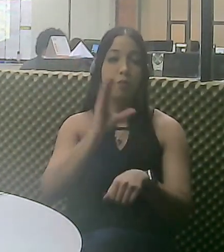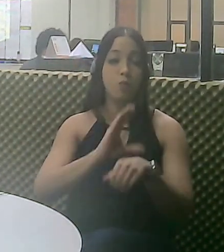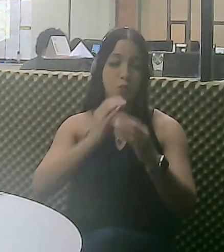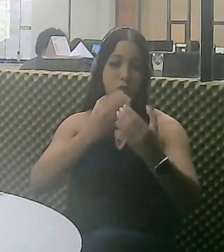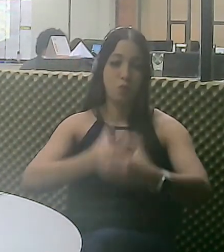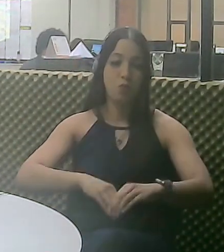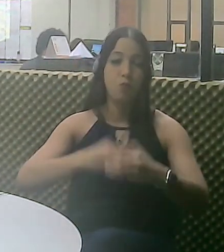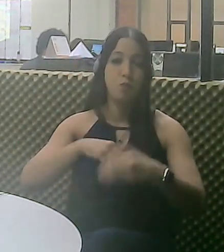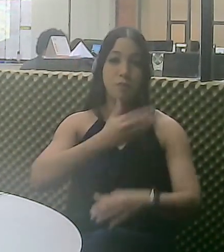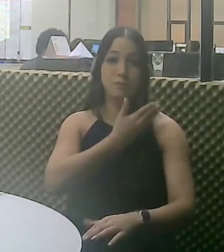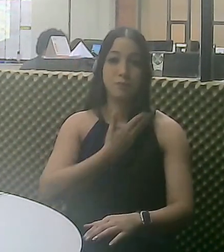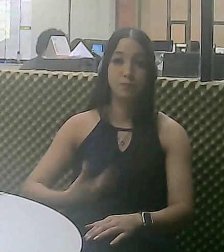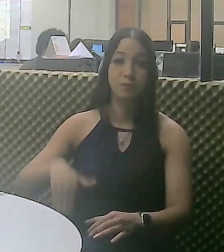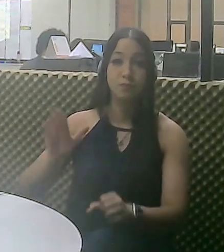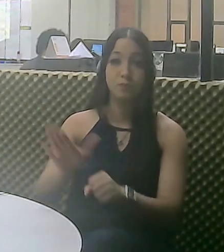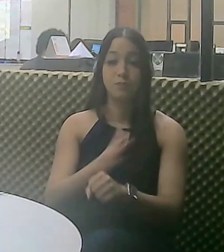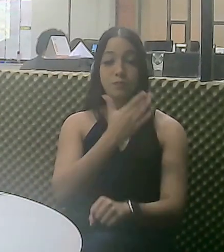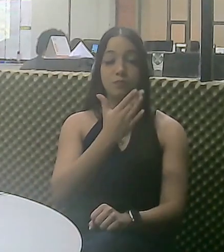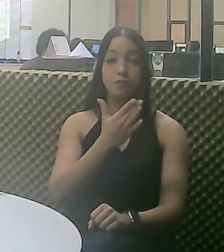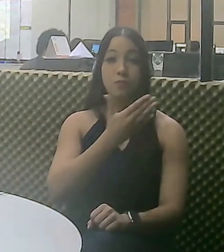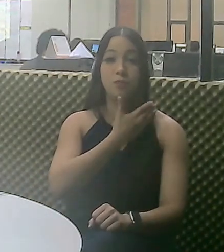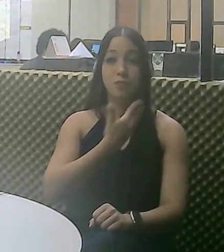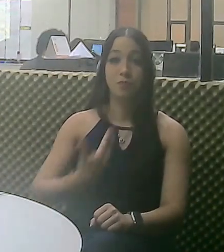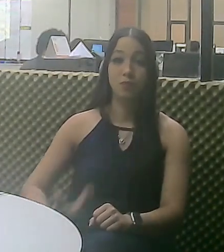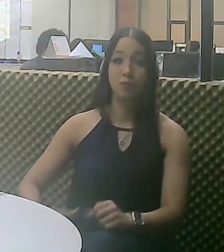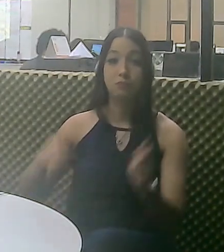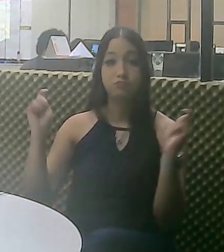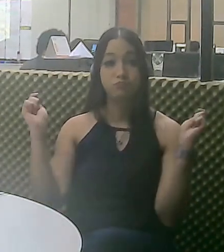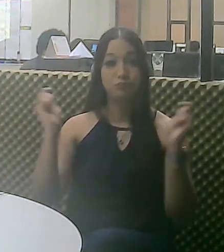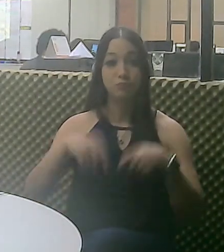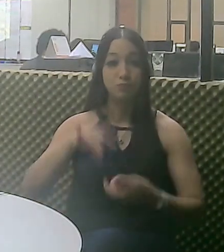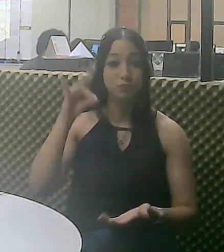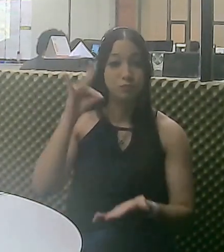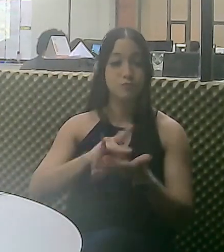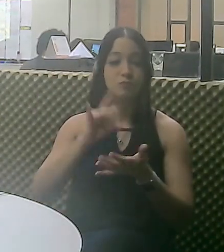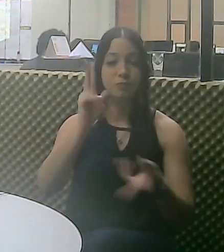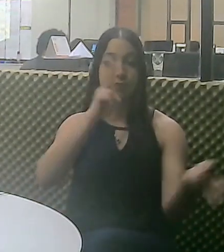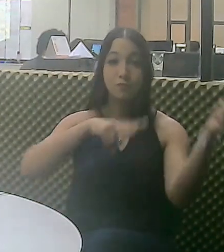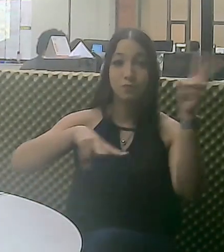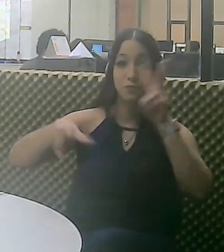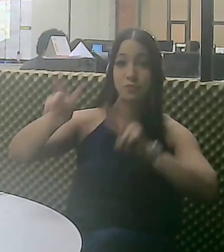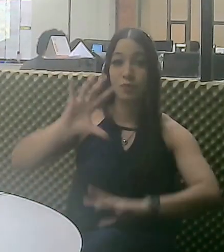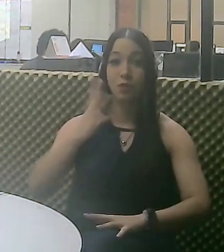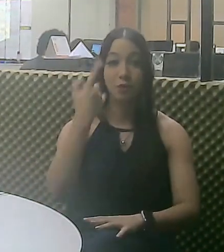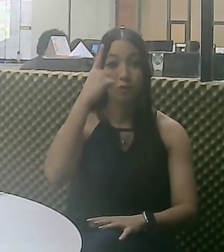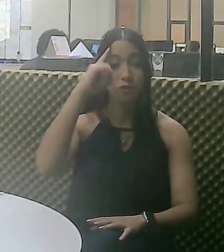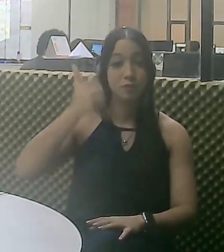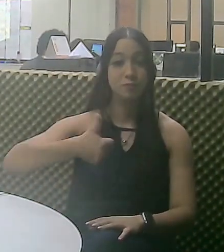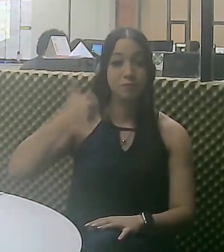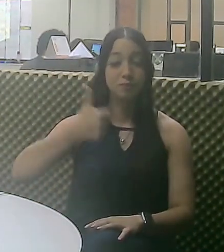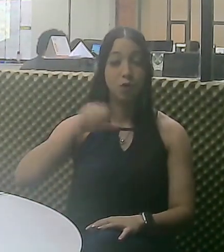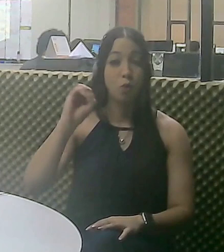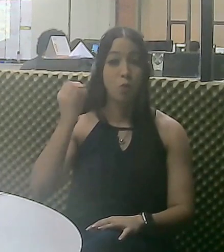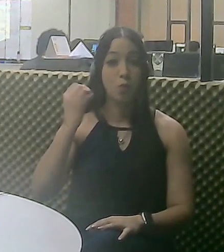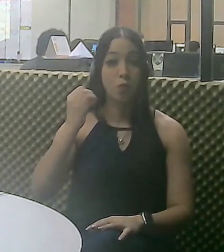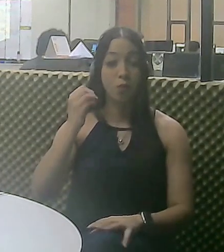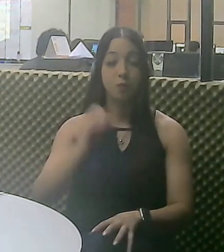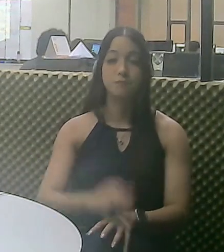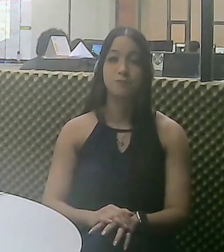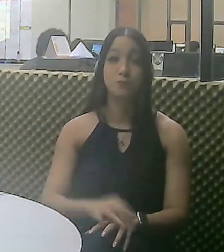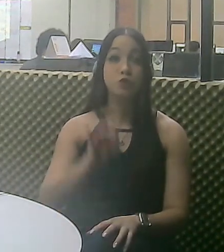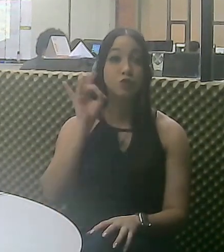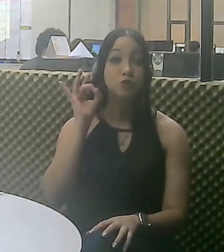público para preenchimento de cargos públicos efetivos a avaliação correrá no dia primeiro de outubro